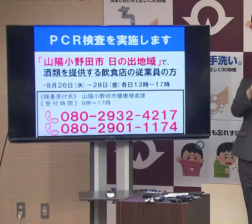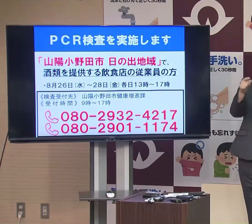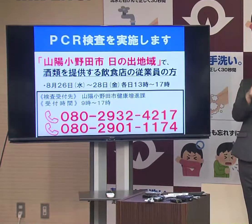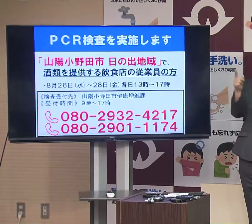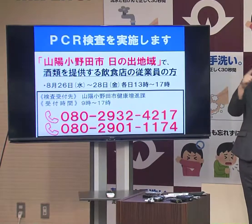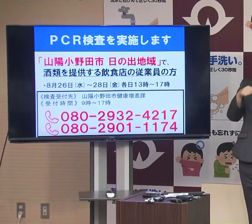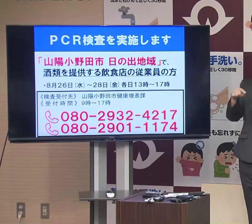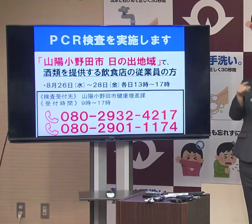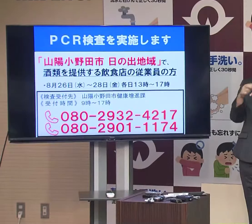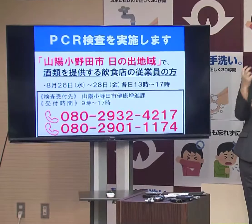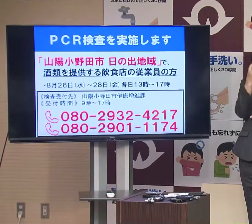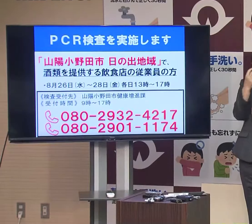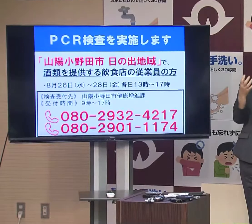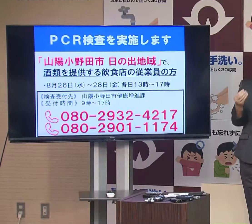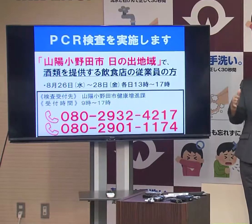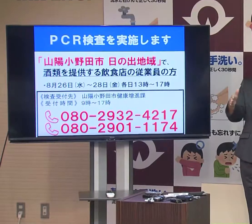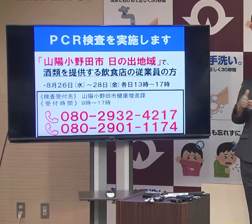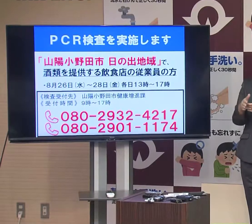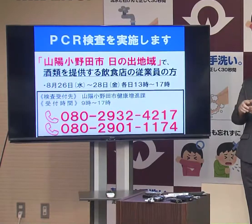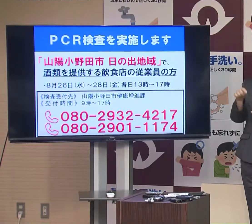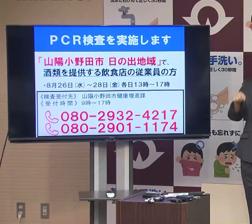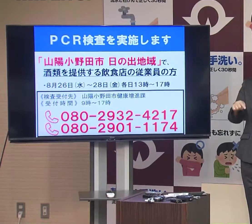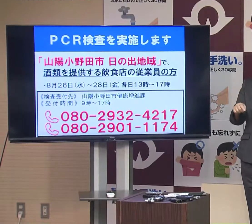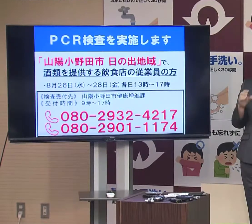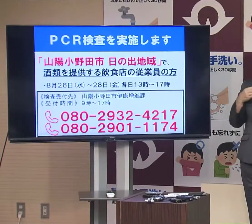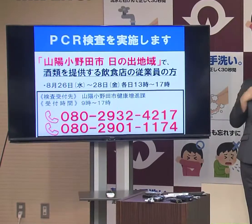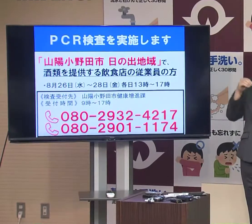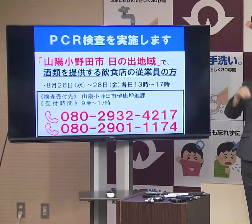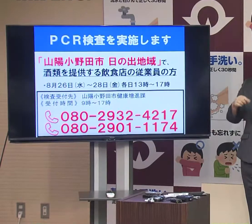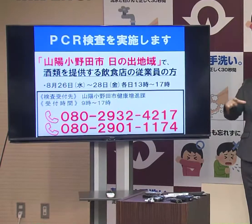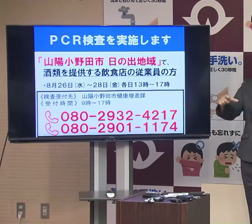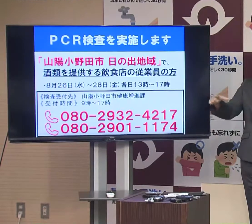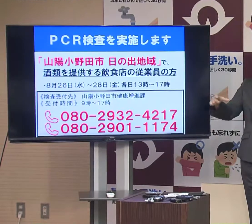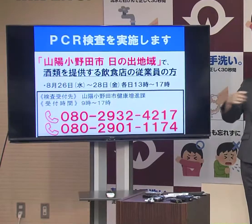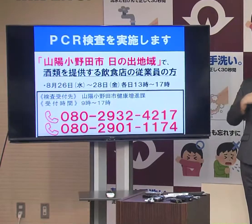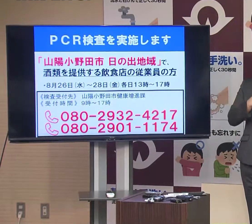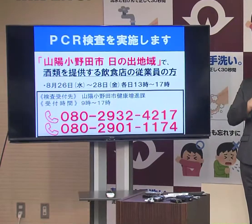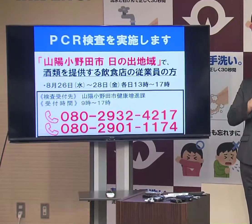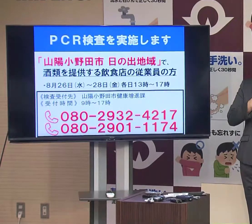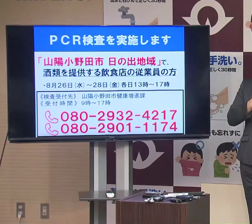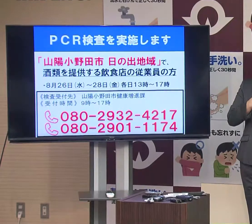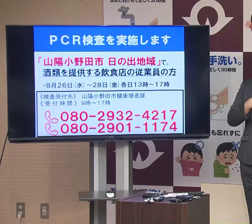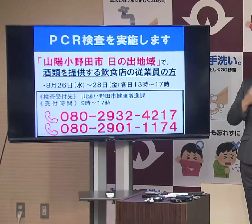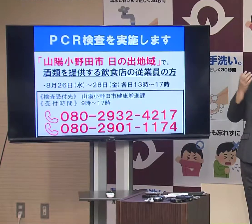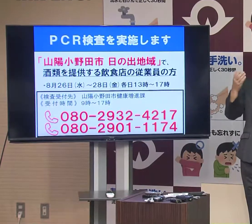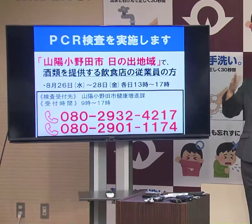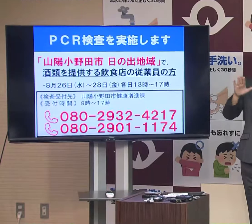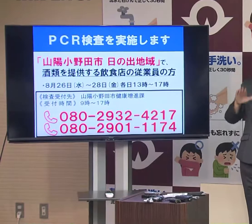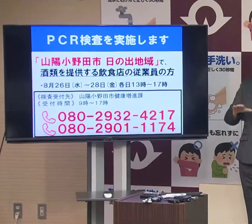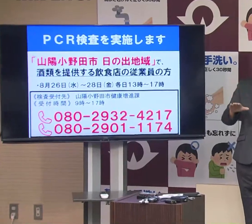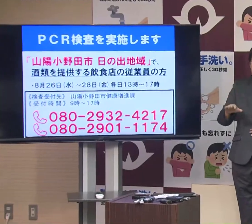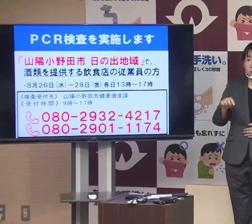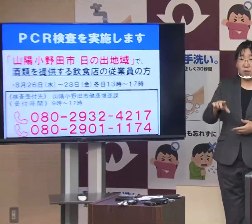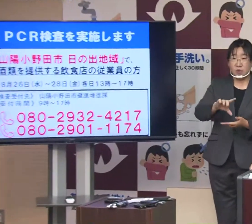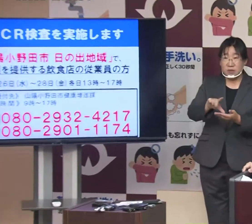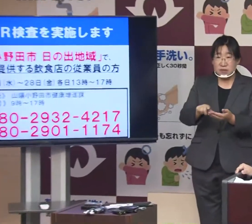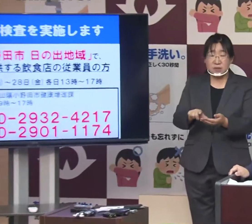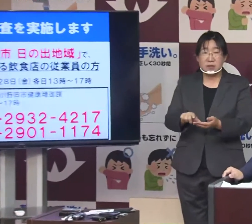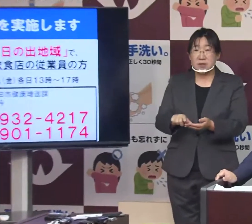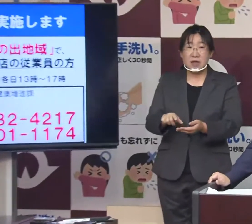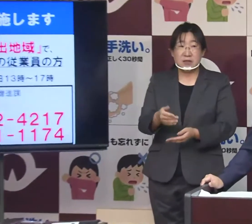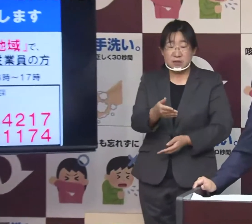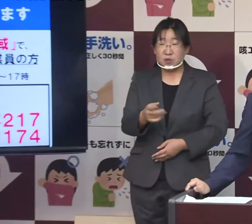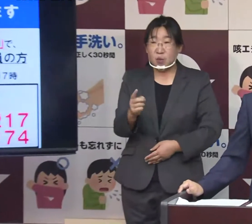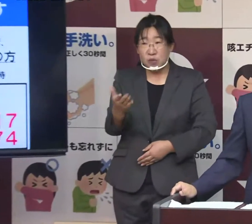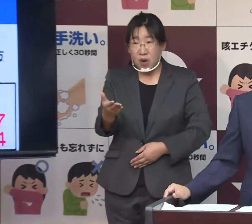に、まあ、そこで感染が広がってしまうというリスクが可能性としてはあると思うんですけど、地域としてはその辺いかがでしょうか。